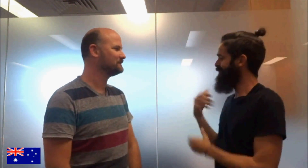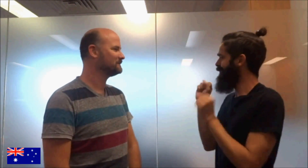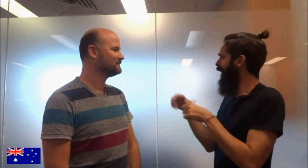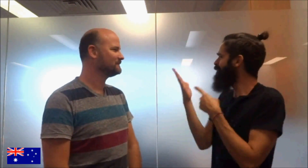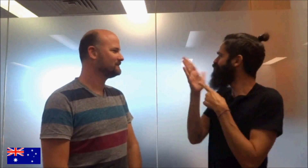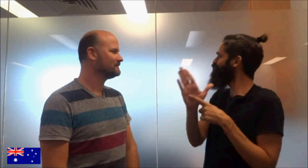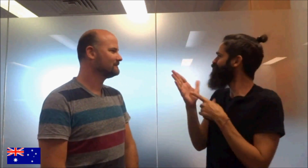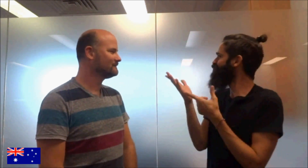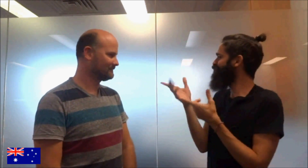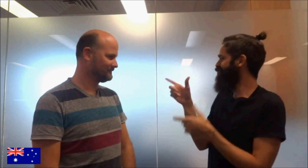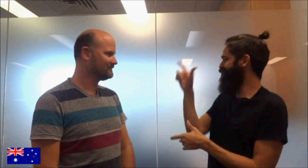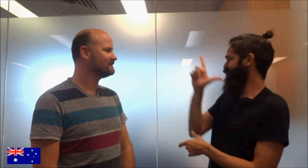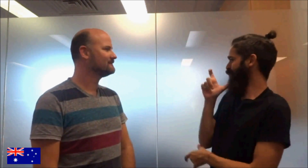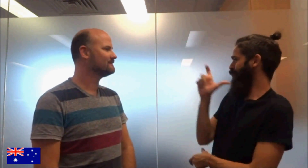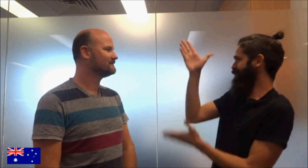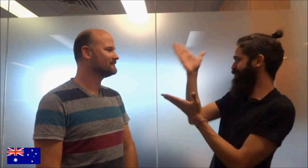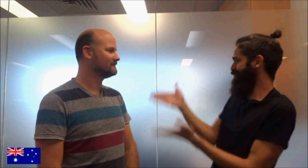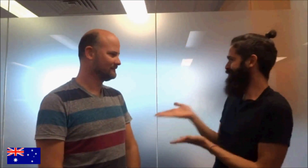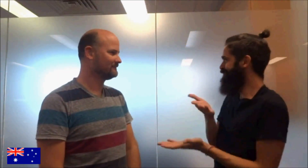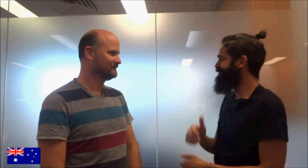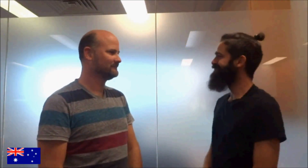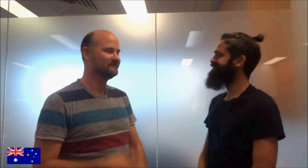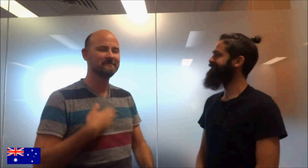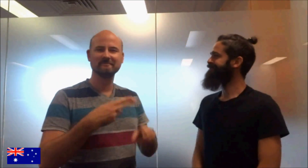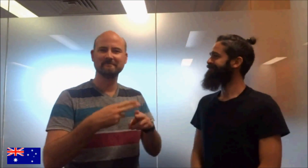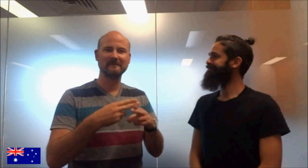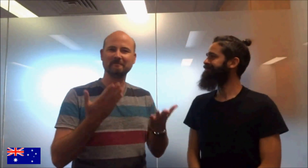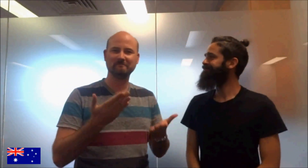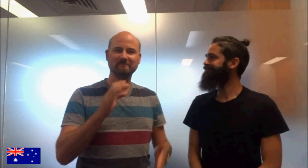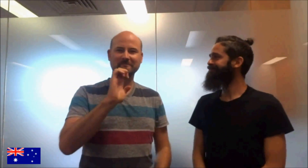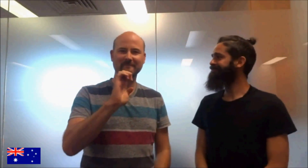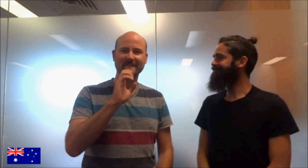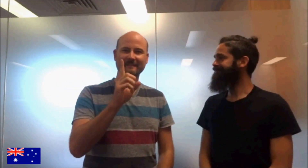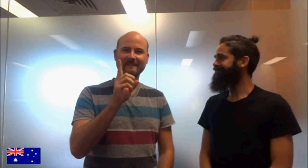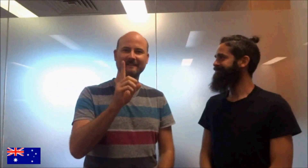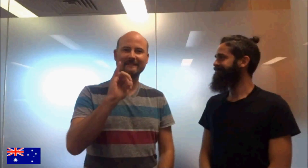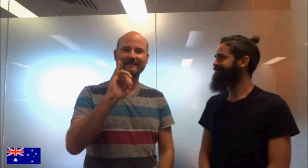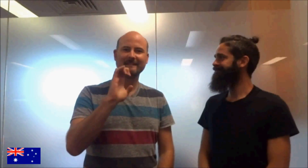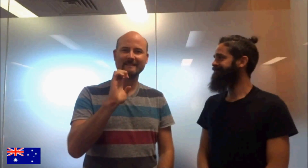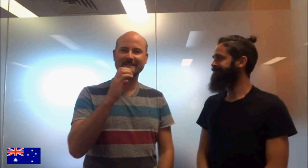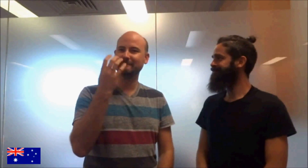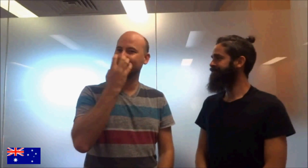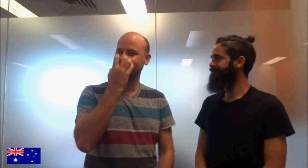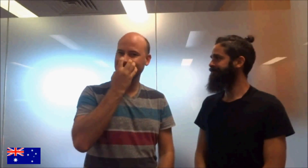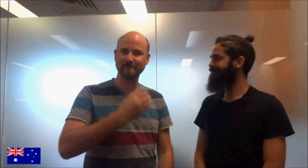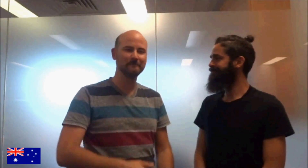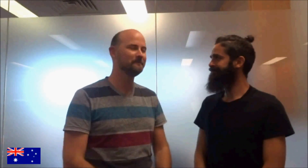Salut. Est-ce que tu peux te présenter, qui tu es? Salut, je m'appelle Eddie et ça se signe comme